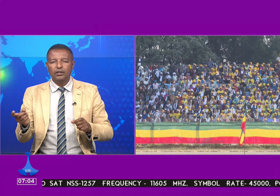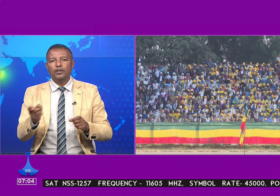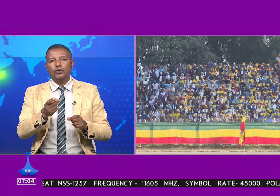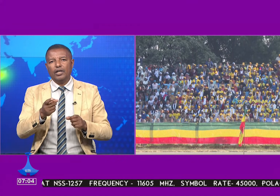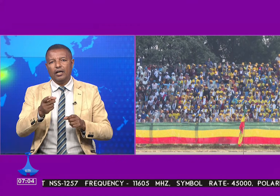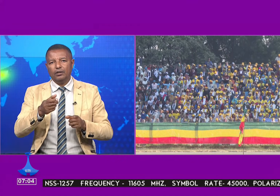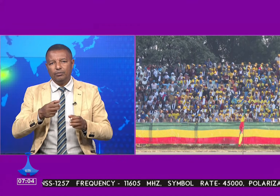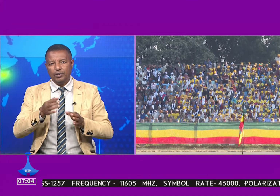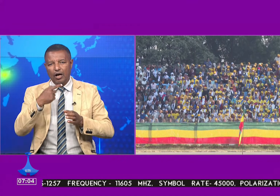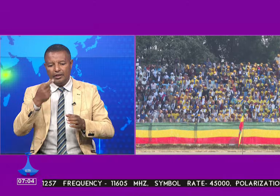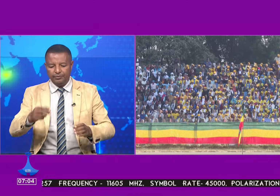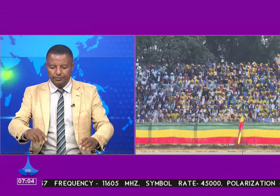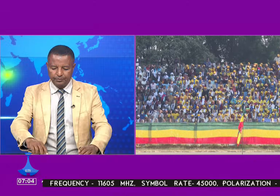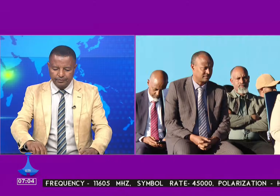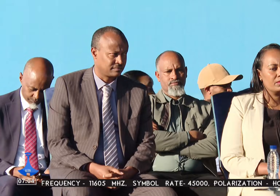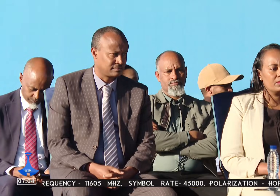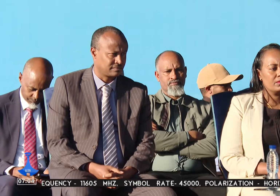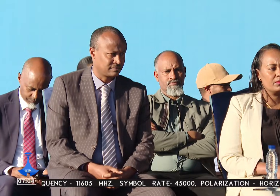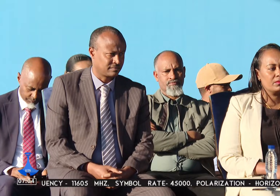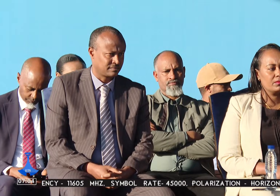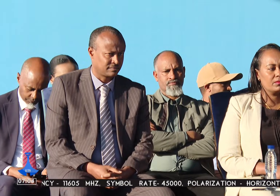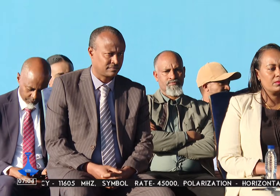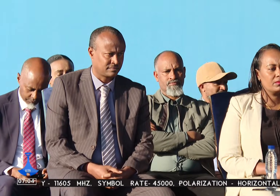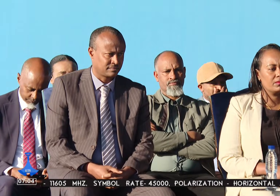የሚቀጥል ይሆናል ብለዋል።